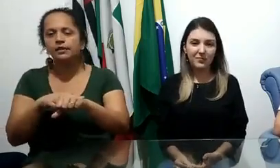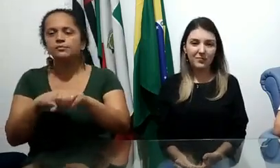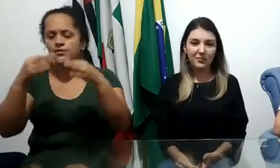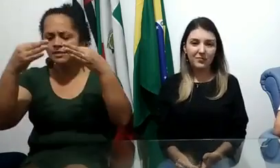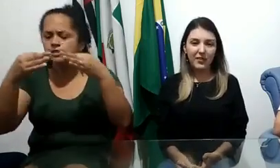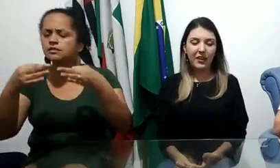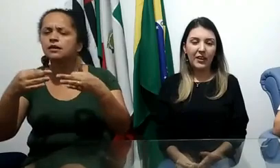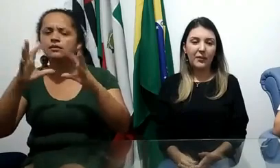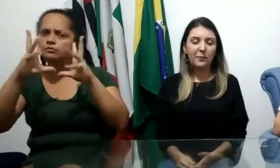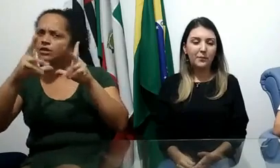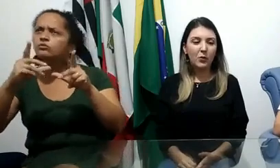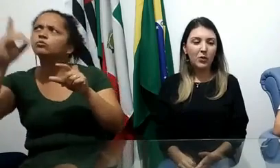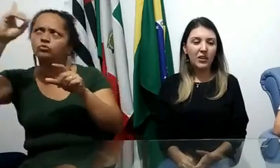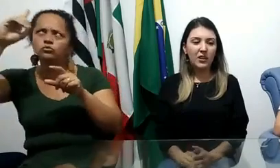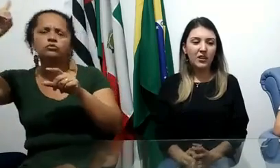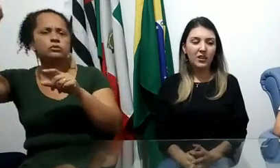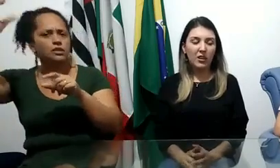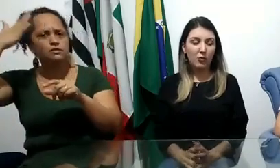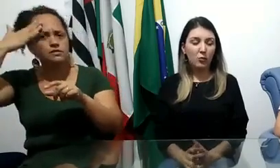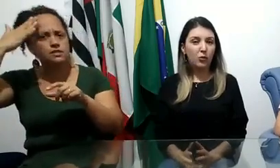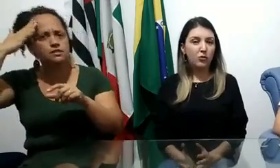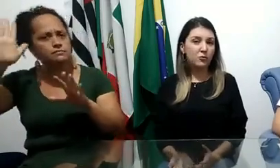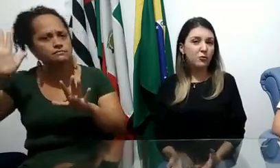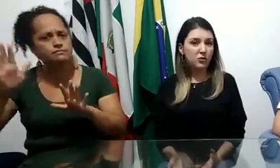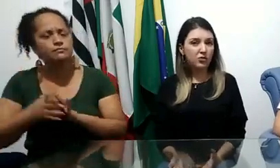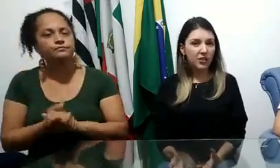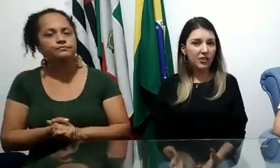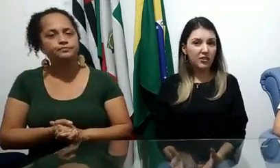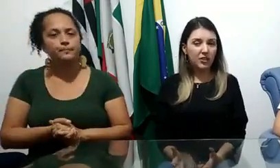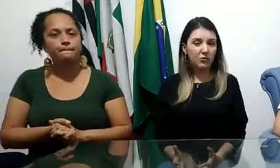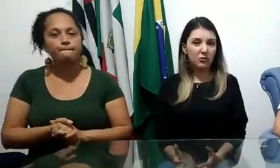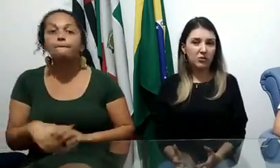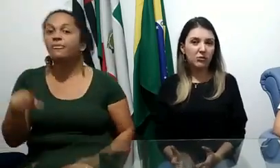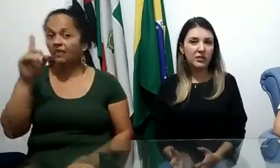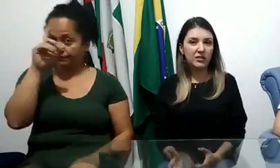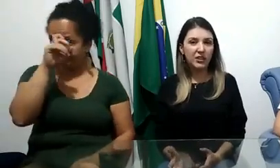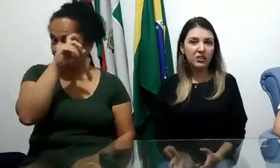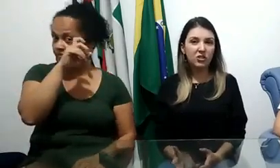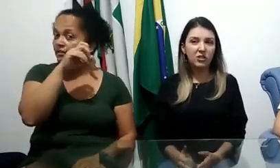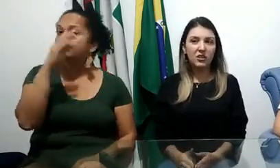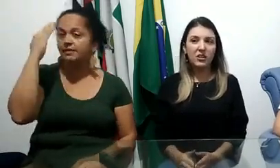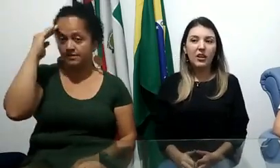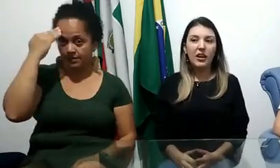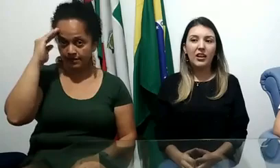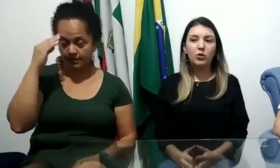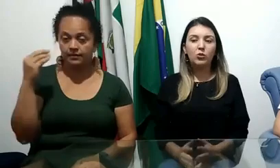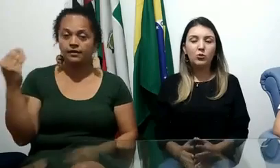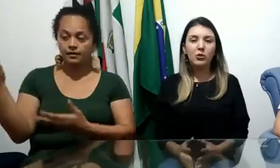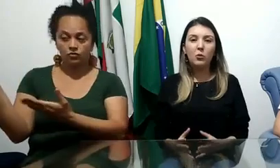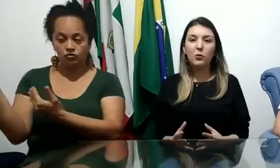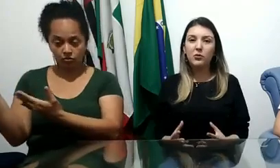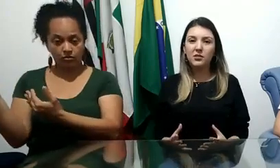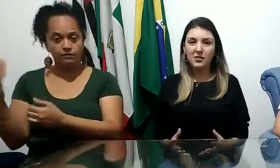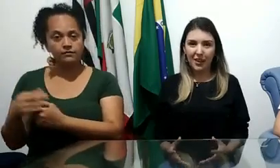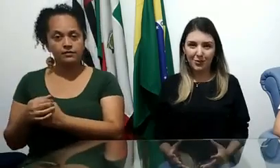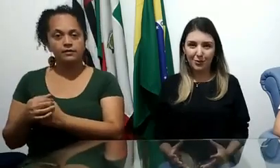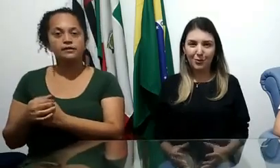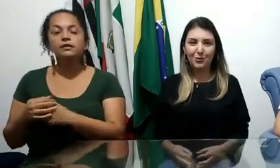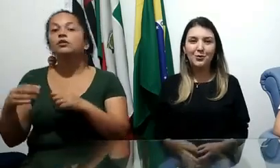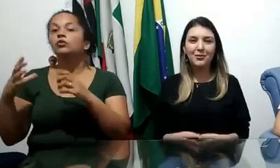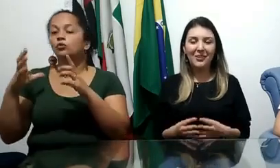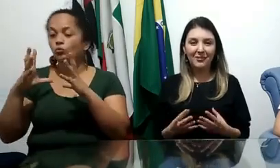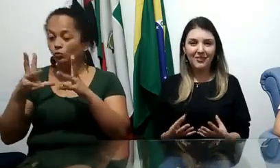tempo certo, tudo vai ter hora certa. O que é um pouco difícil de entender quanto adolescente é que tudo é um